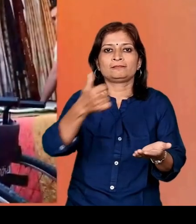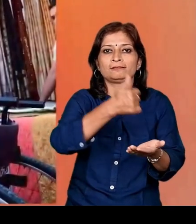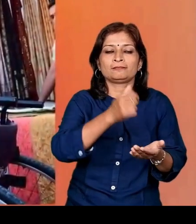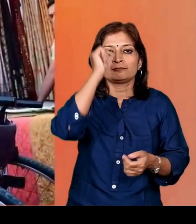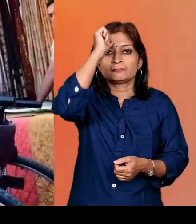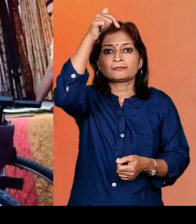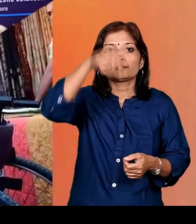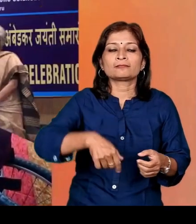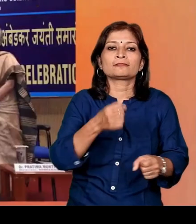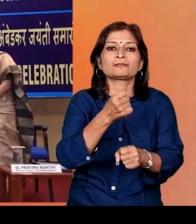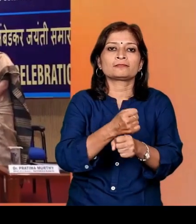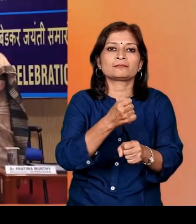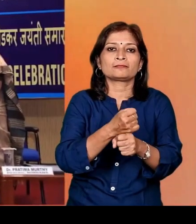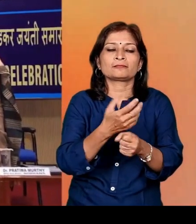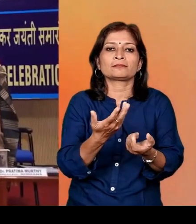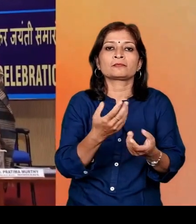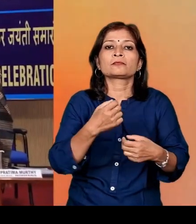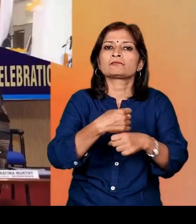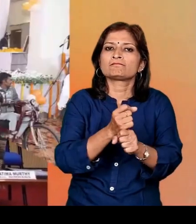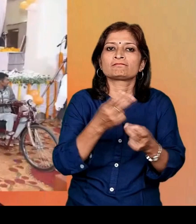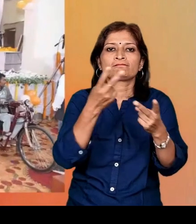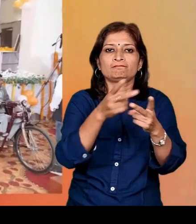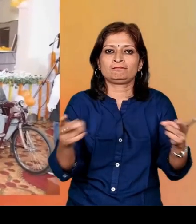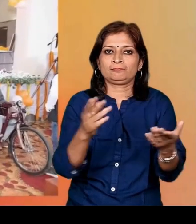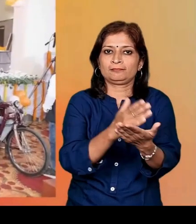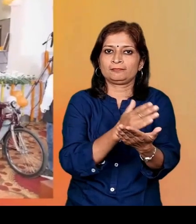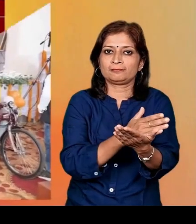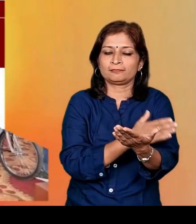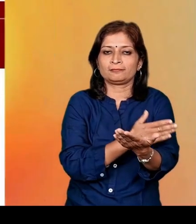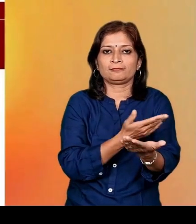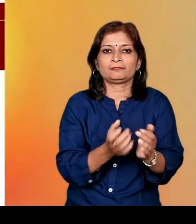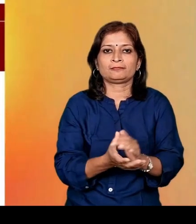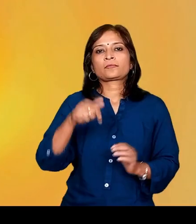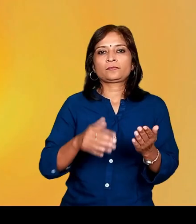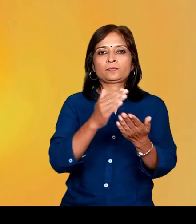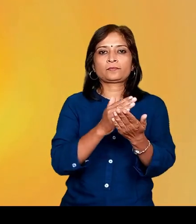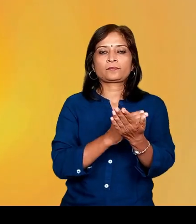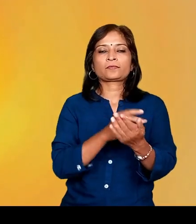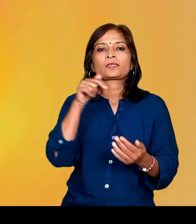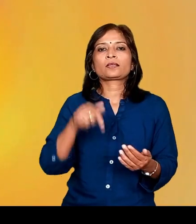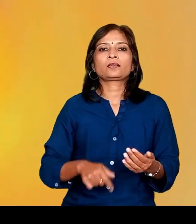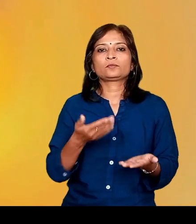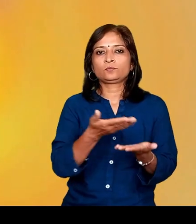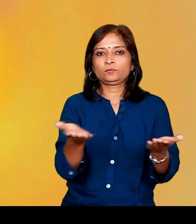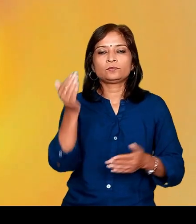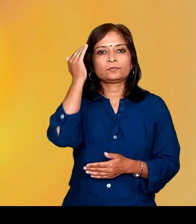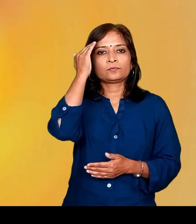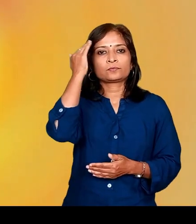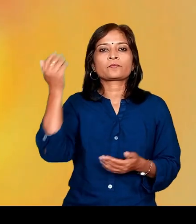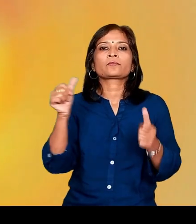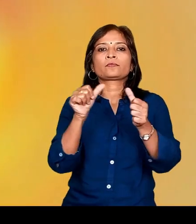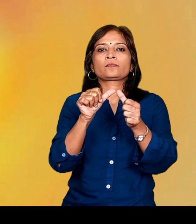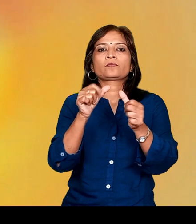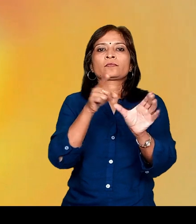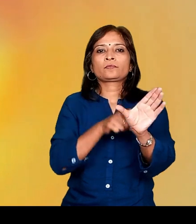अधिकारिता मंत्रालय, भारत सरकार द्वारा निर्मित विभिन्न योजनाओं के बारे में। कार्यक्रम श्रृंखला में आज आप जानेंगे